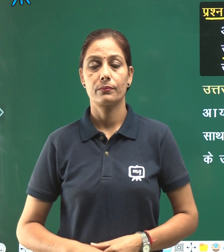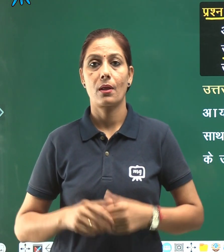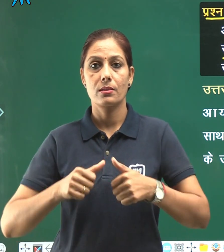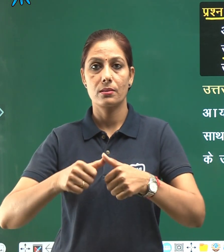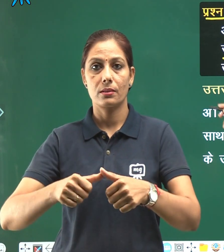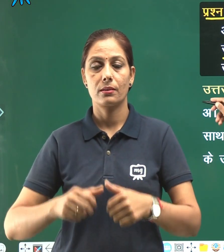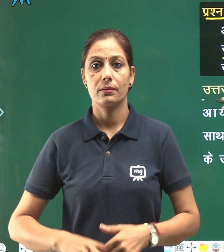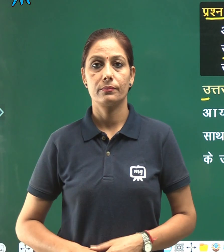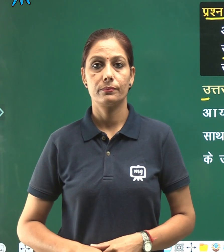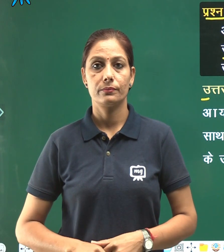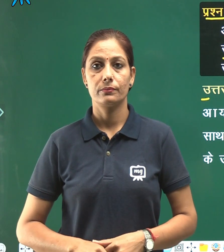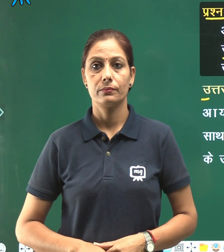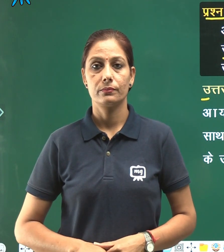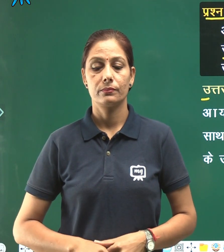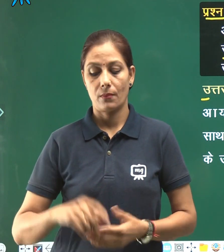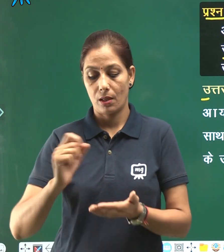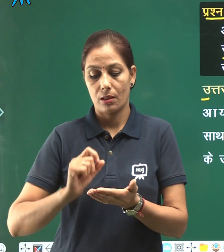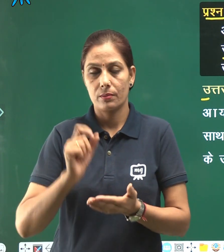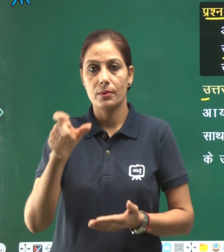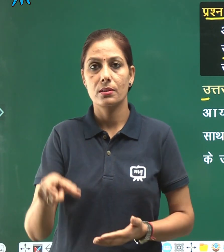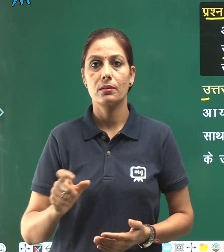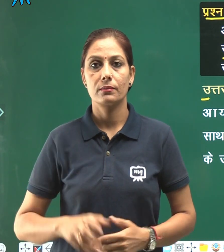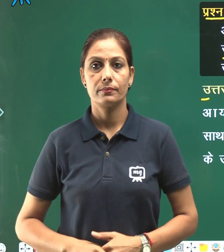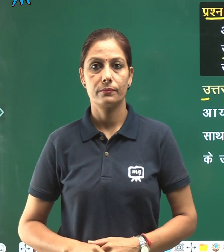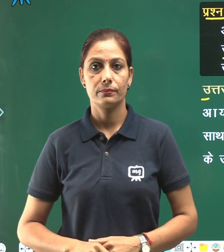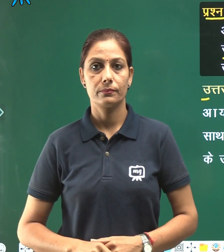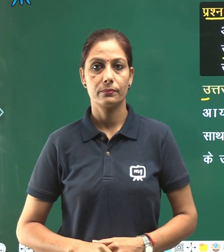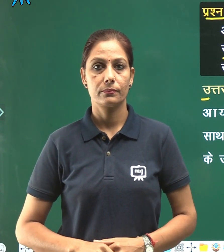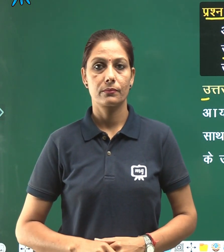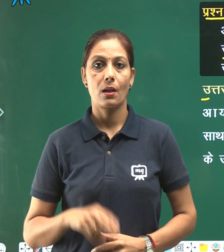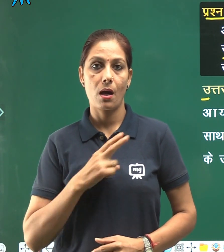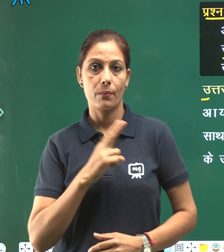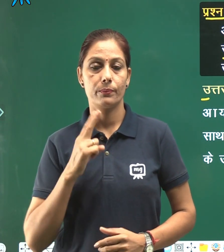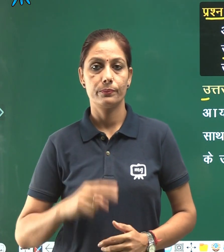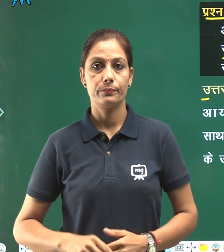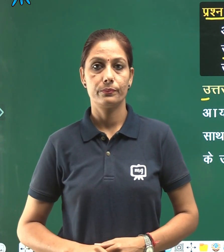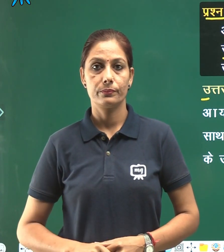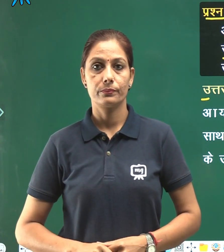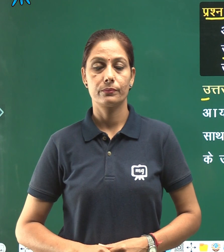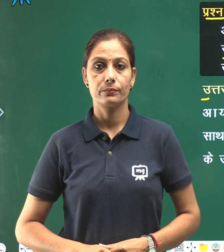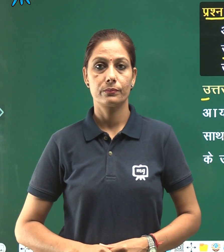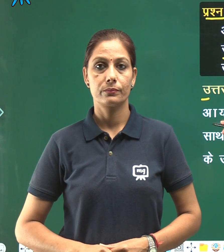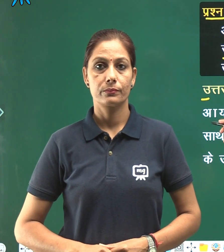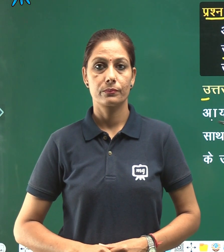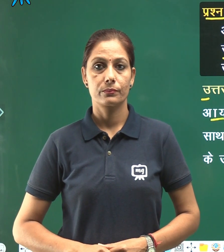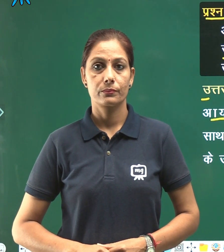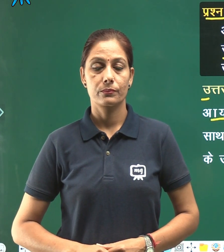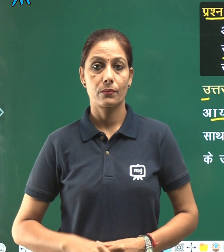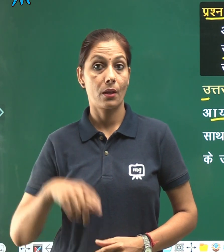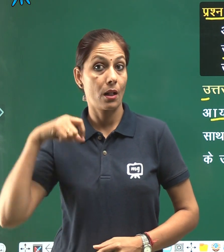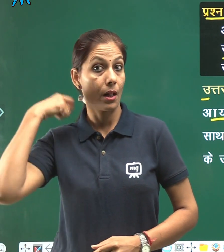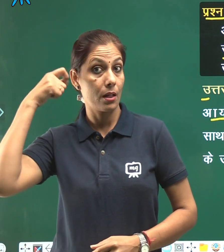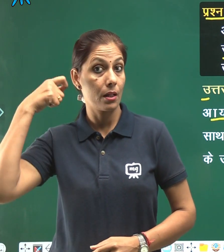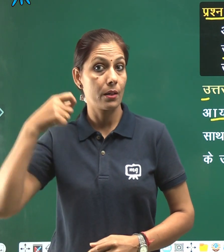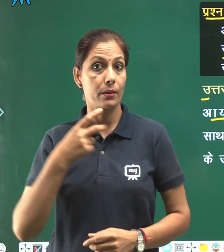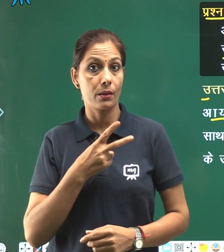उत्तर है, लेखक धर्मवीर भारती आर्य समाजी होने के साथ